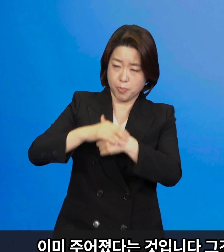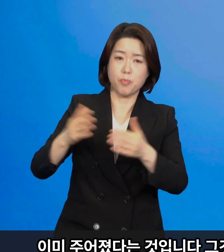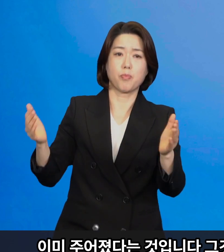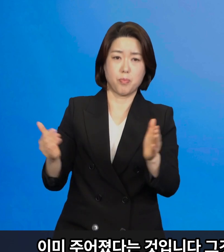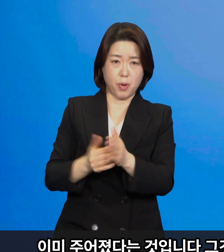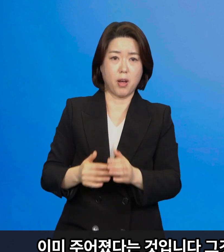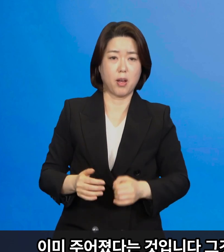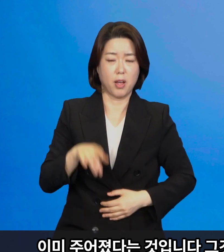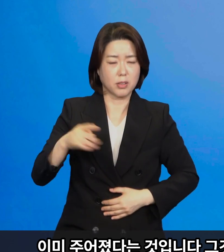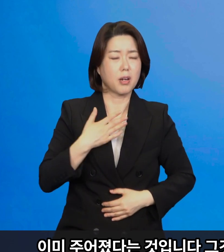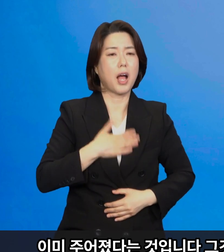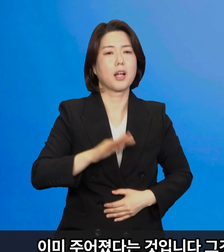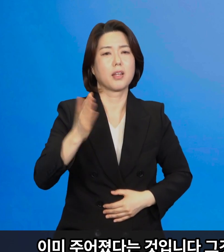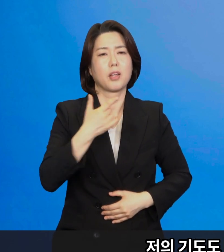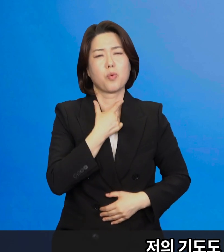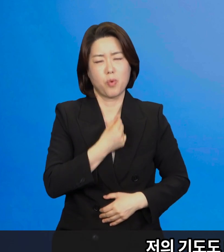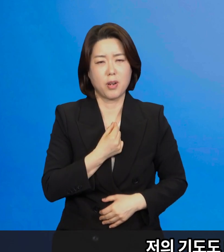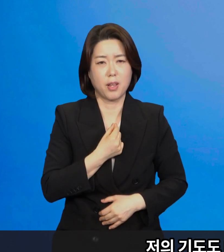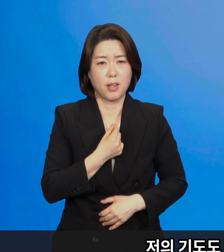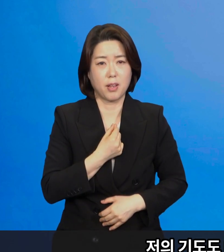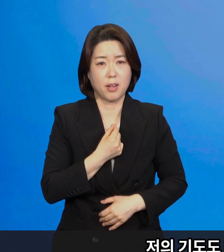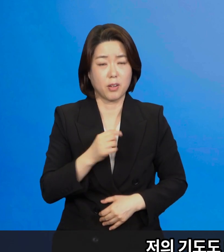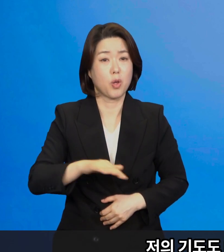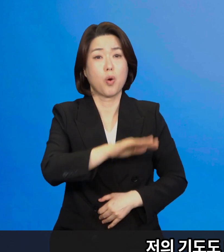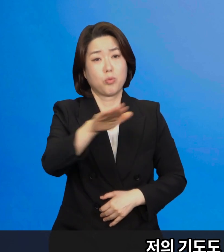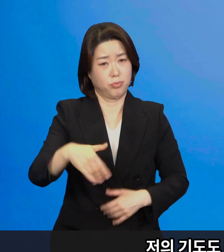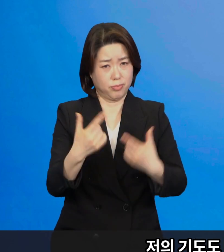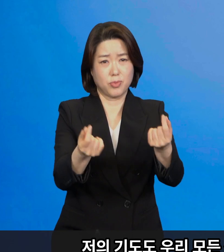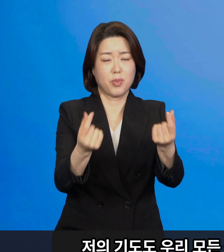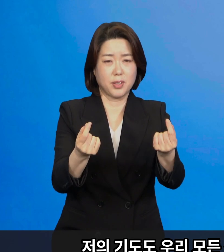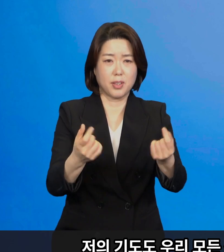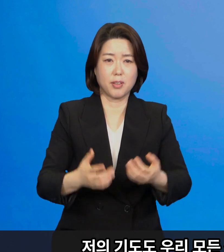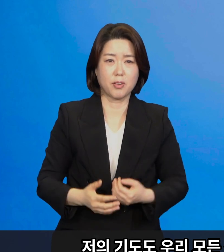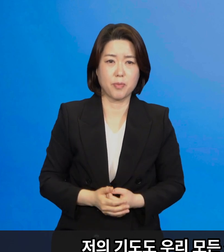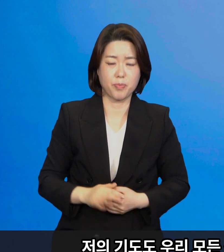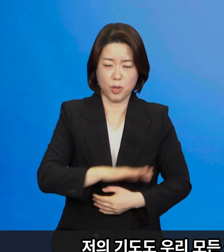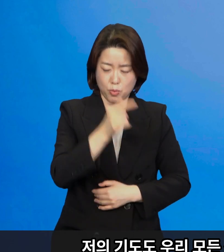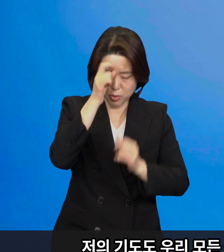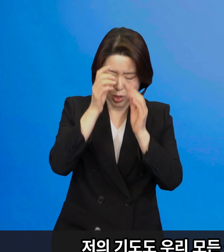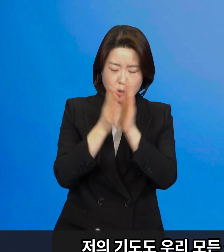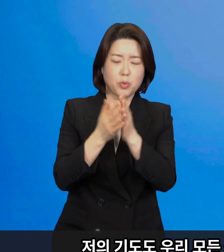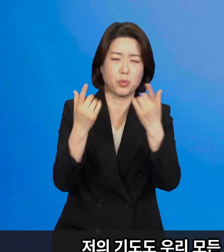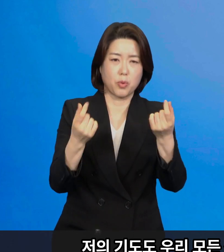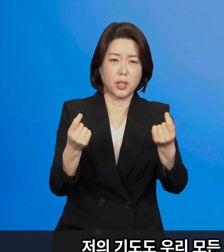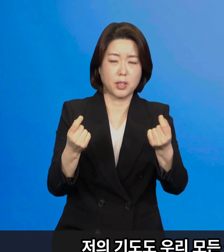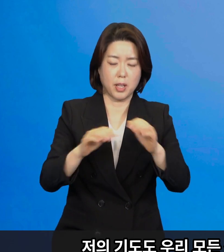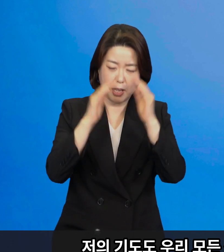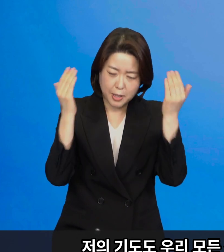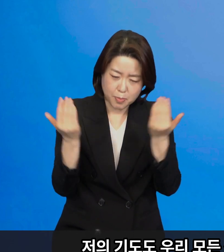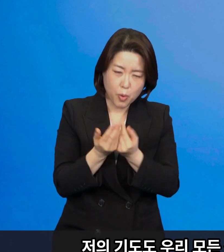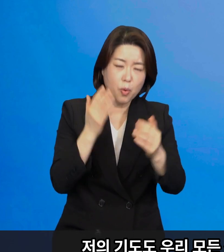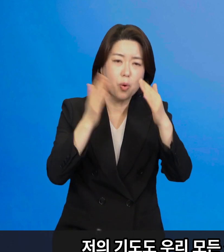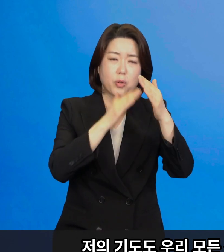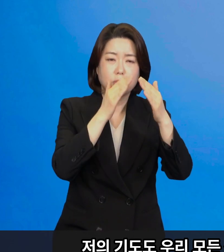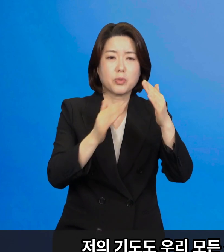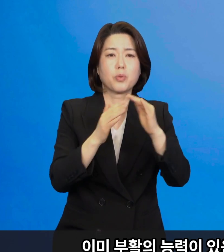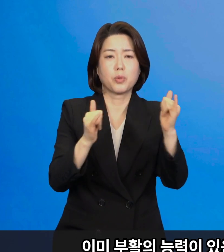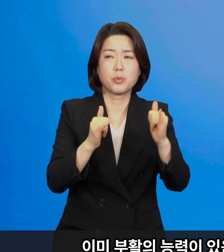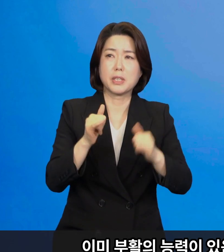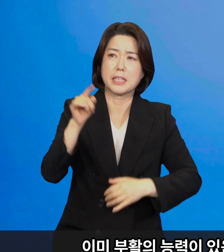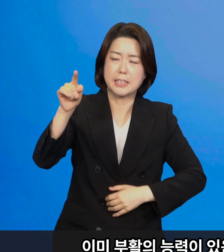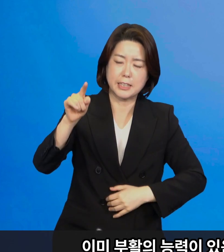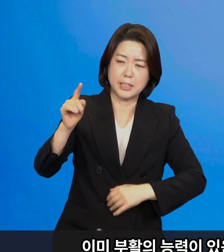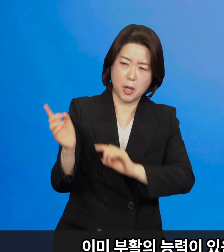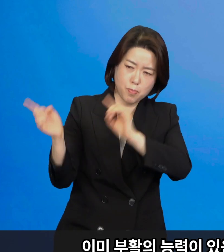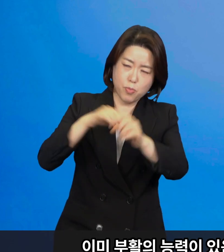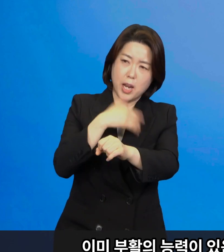알게 되기를 원한다는 거예요. 저의 기도도 마찬가지입니다. 저의 기도도 우리 모든 성도들이 알기를 원합니다. 이미